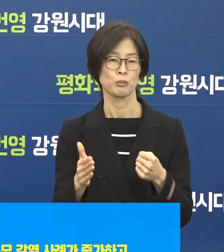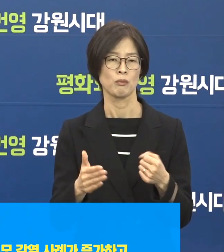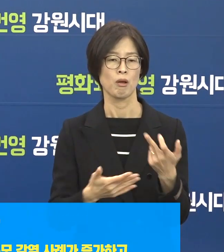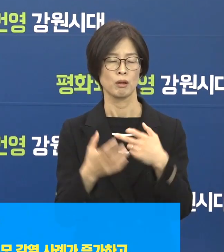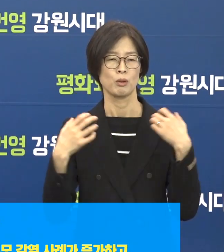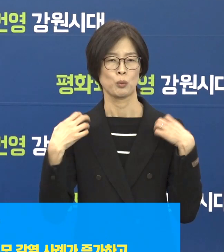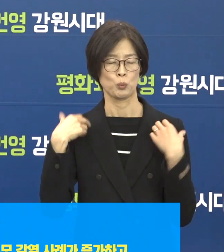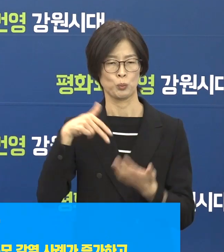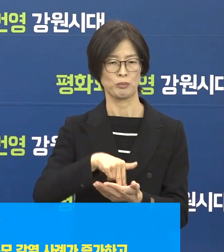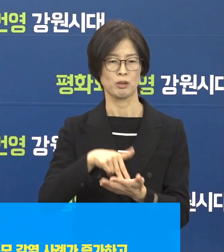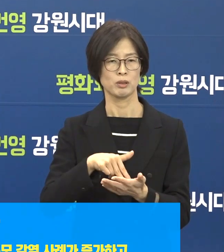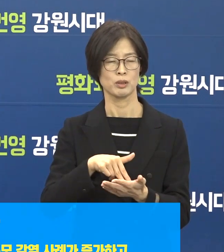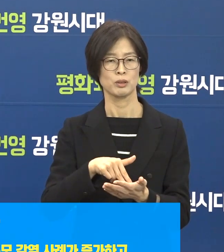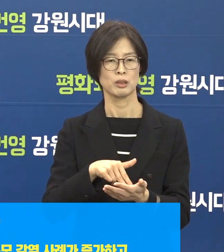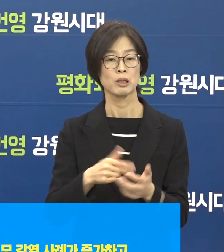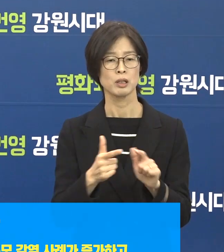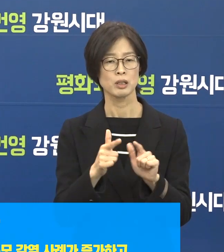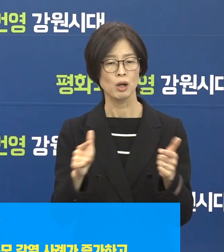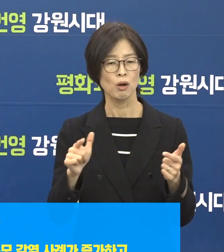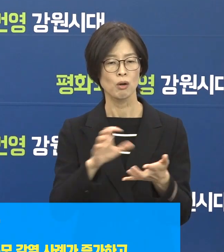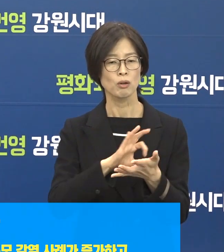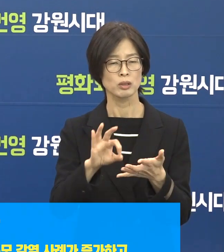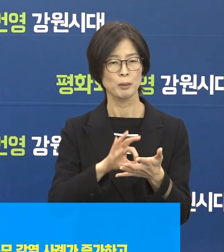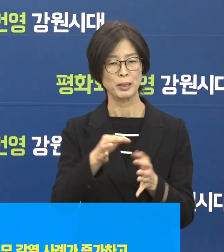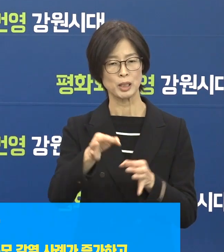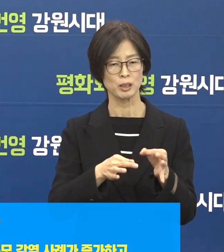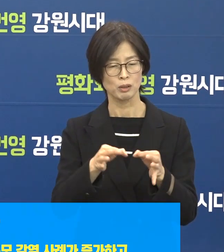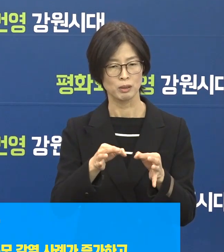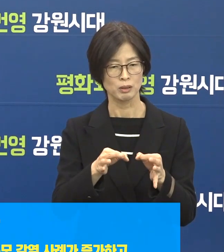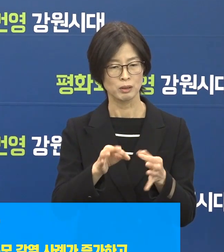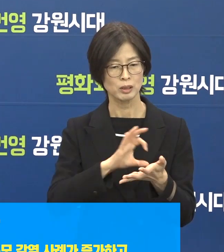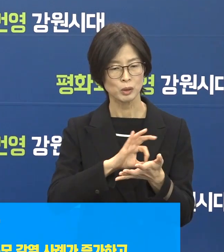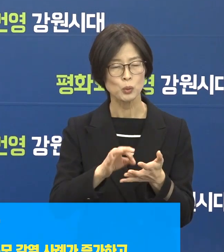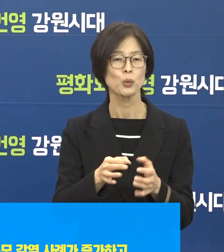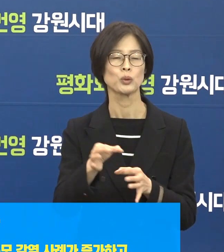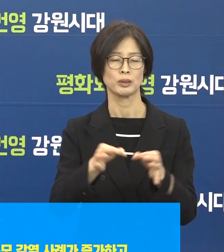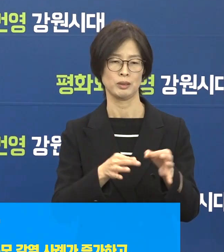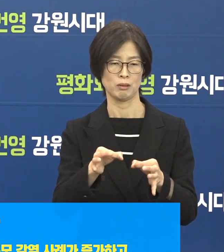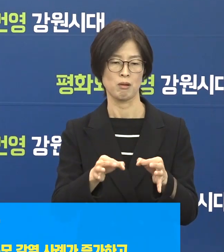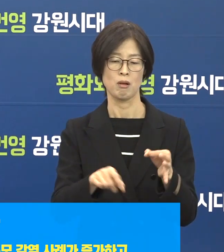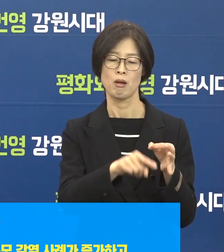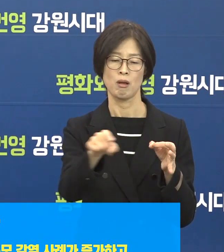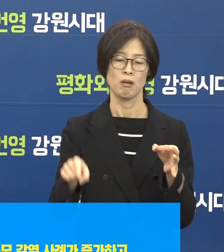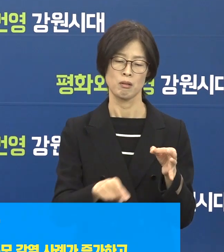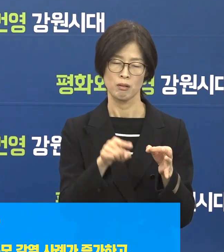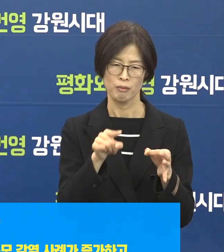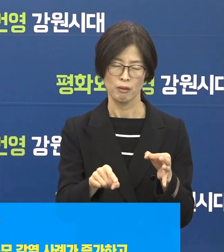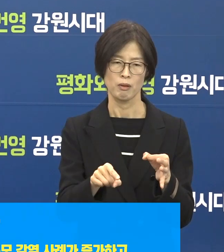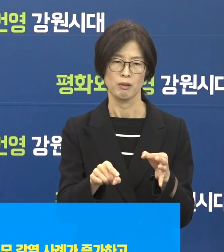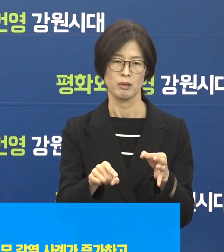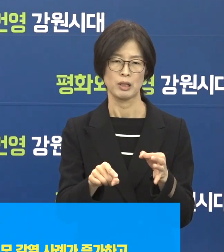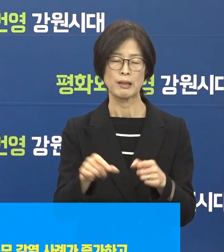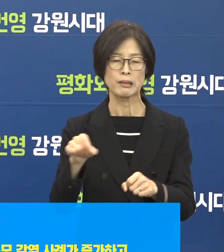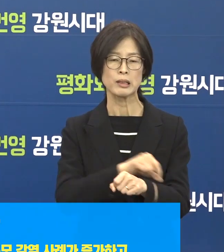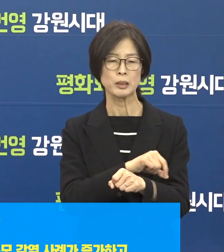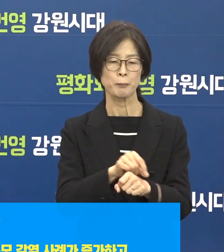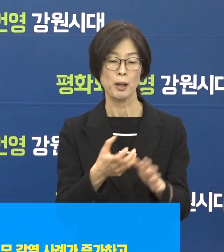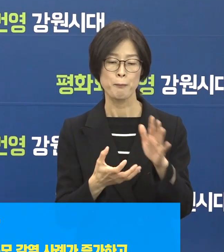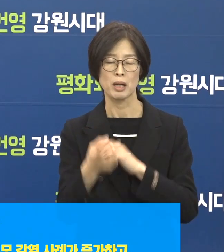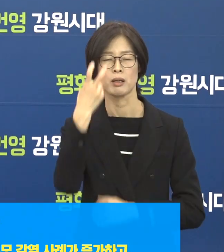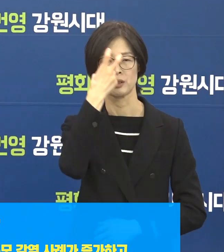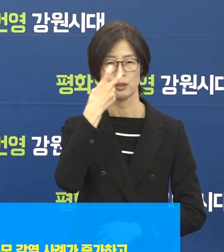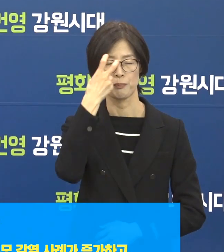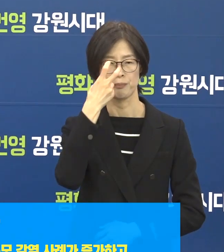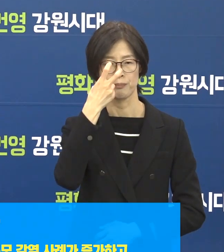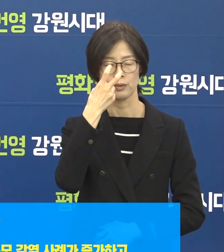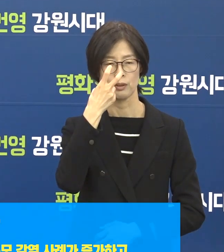도는 식품 및 공중위생업소 등 다중이용시설에 대한 연말연시 대비